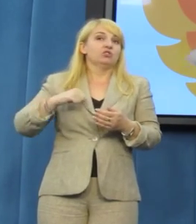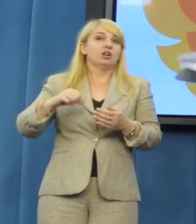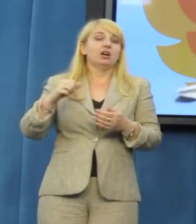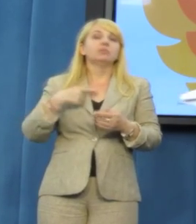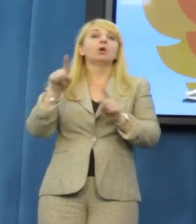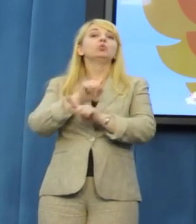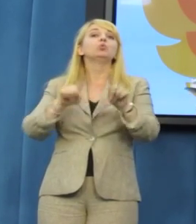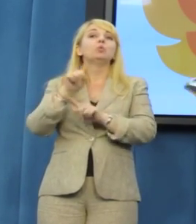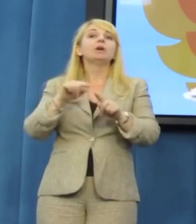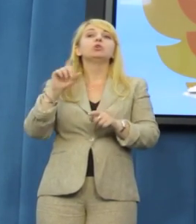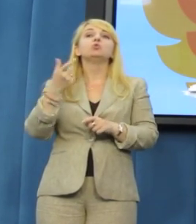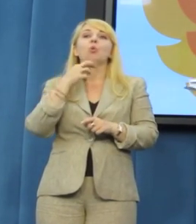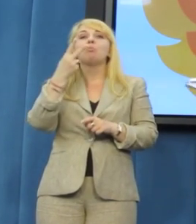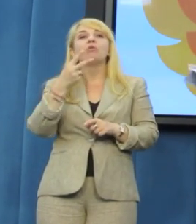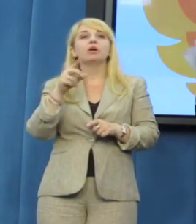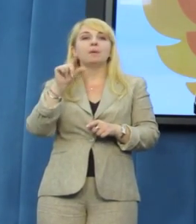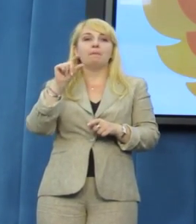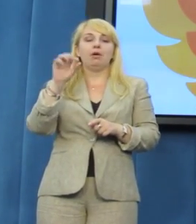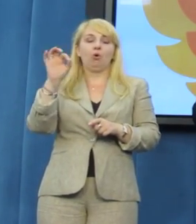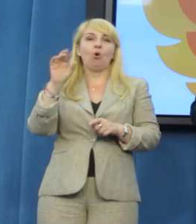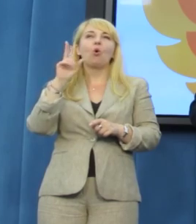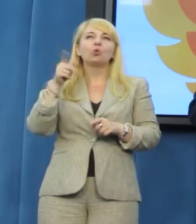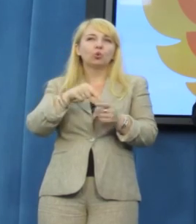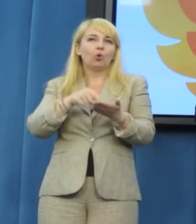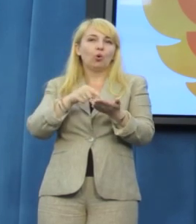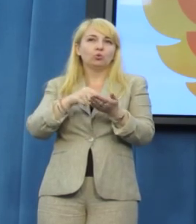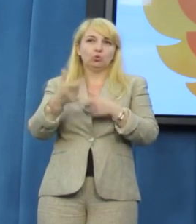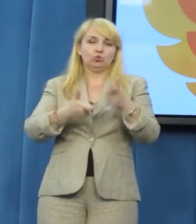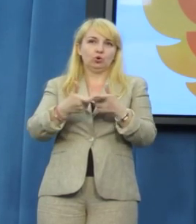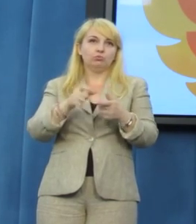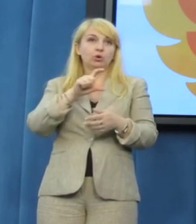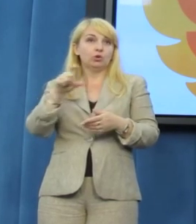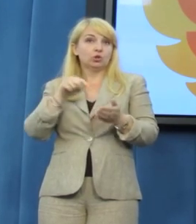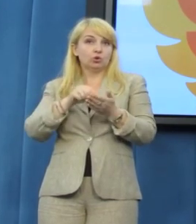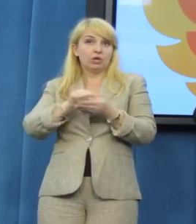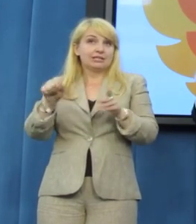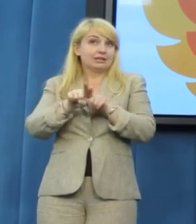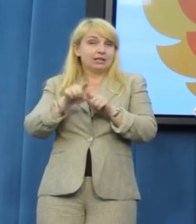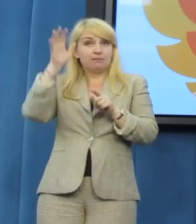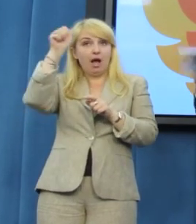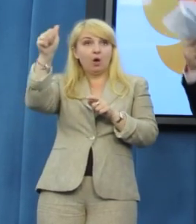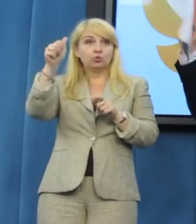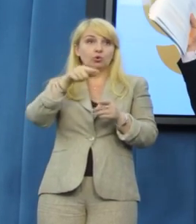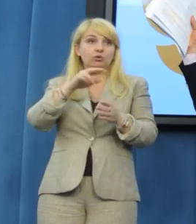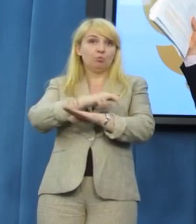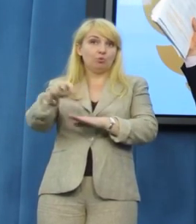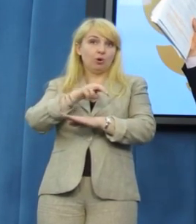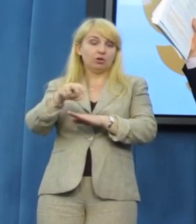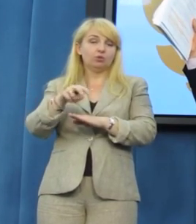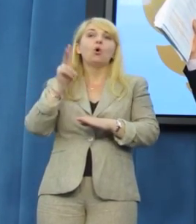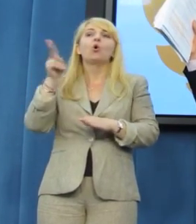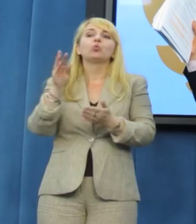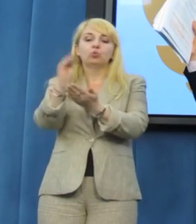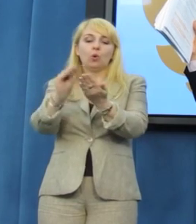kto za tym stoi. Czy jest ten sam autor projektu ustaw? Chciałbym się dowiedzieć, kto pisał projekt ustawy